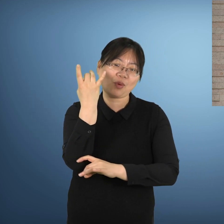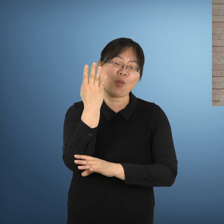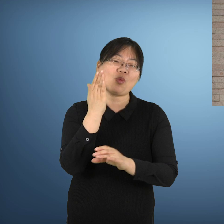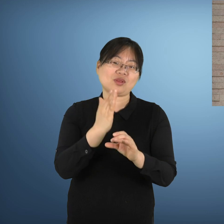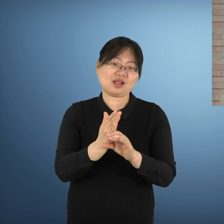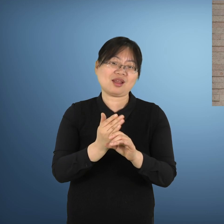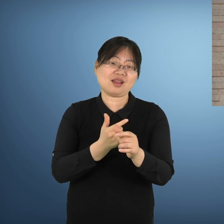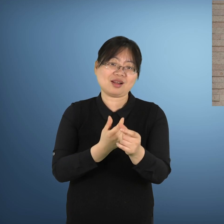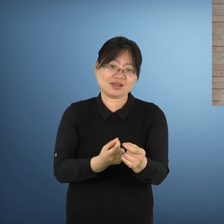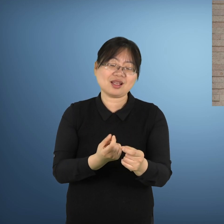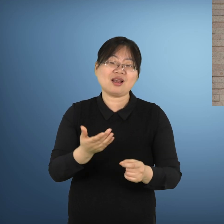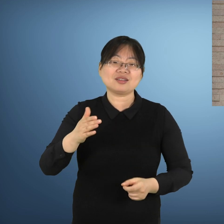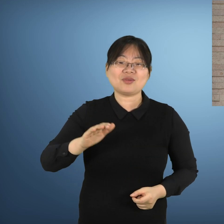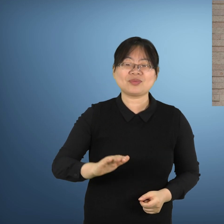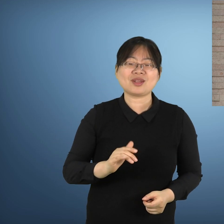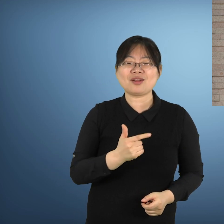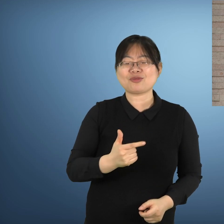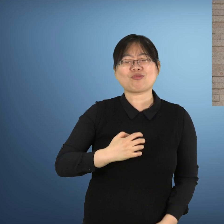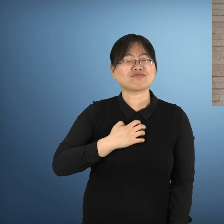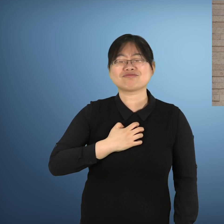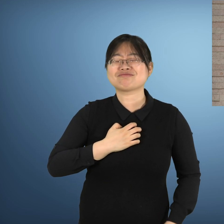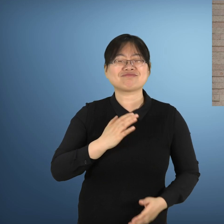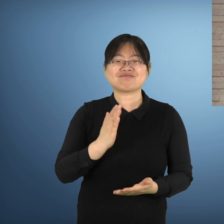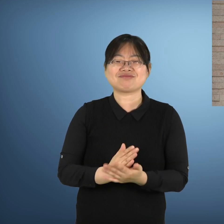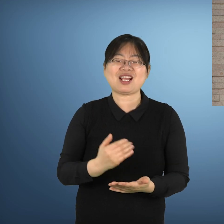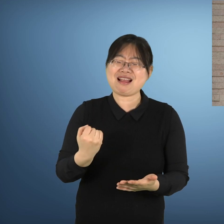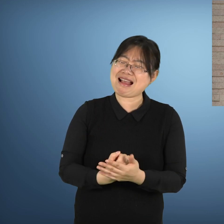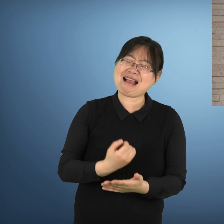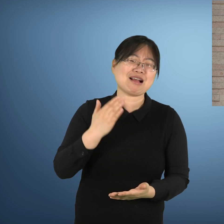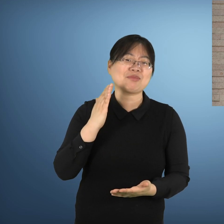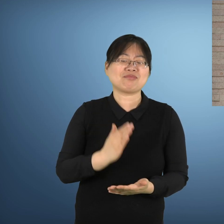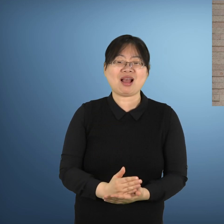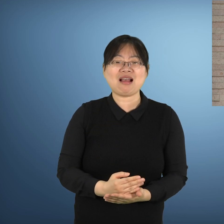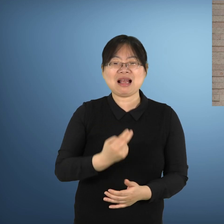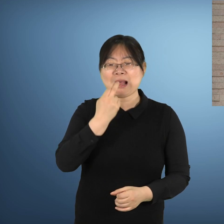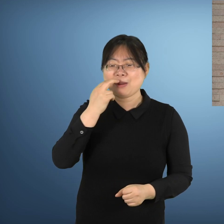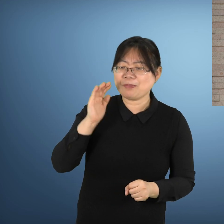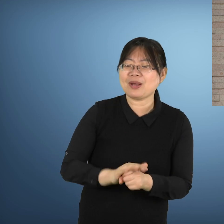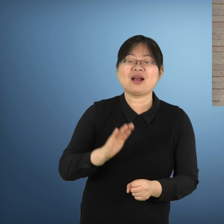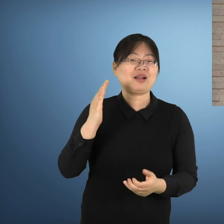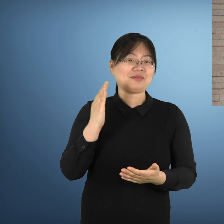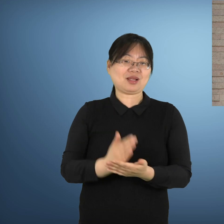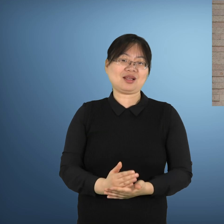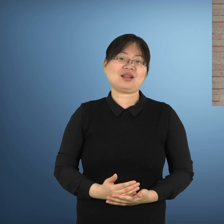그런데 너무 속상해하지 마세요. 너무 억울해하지 마세요.